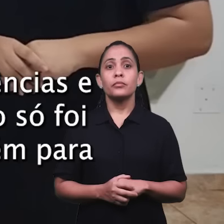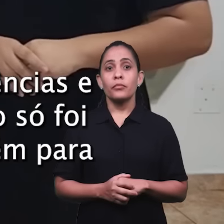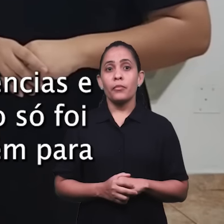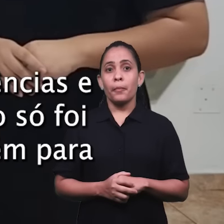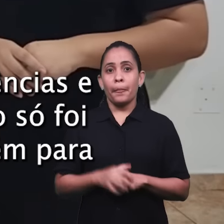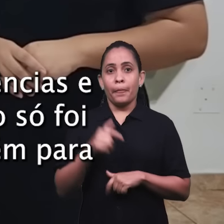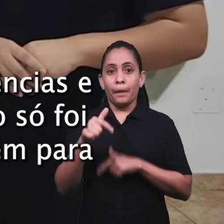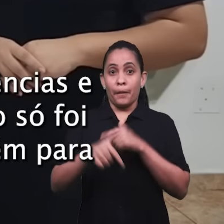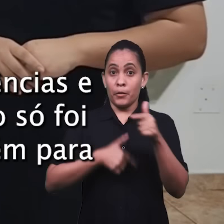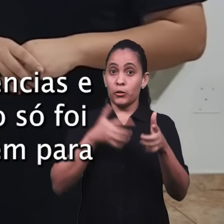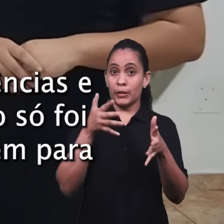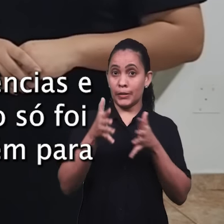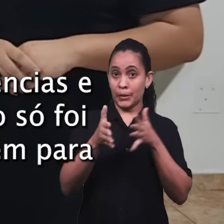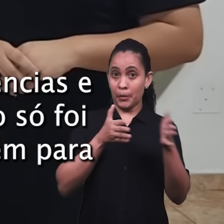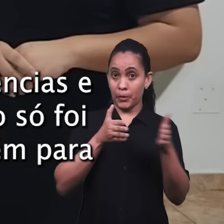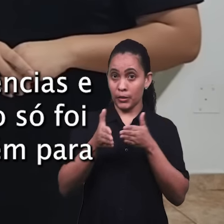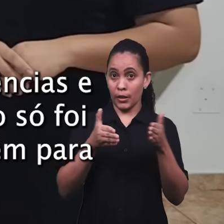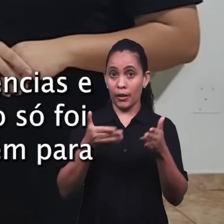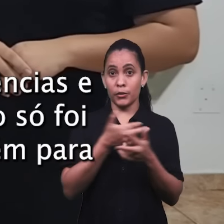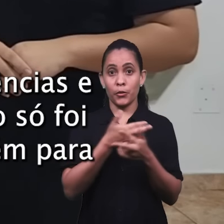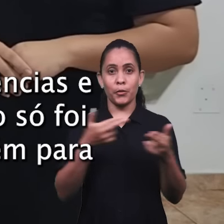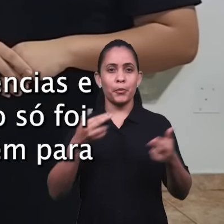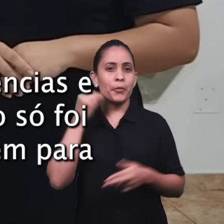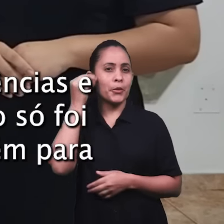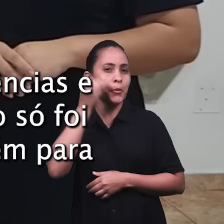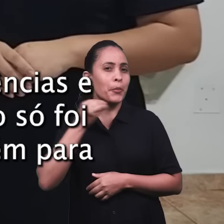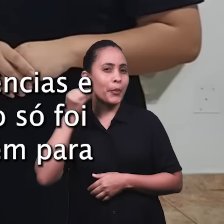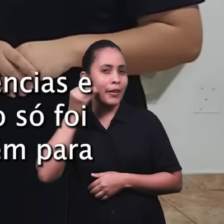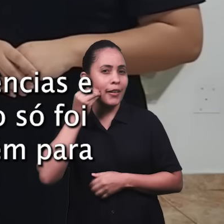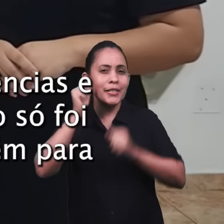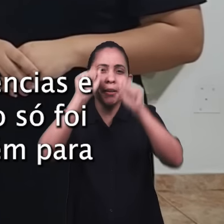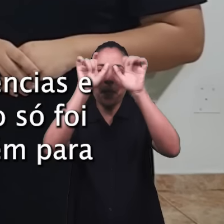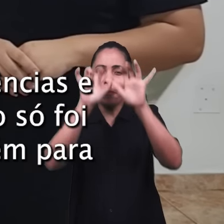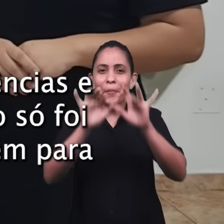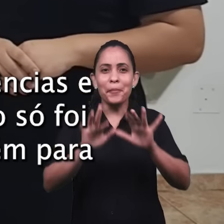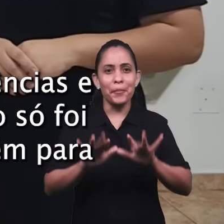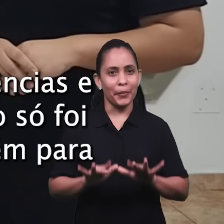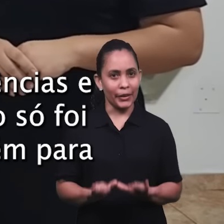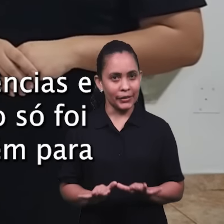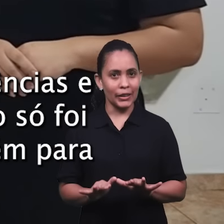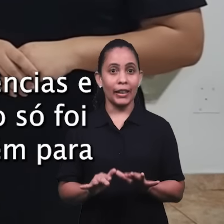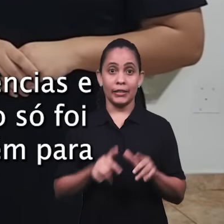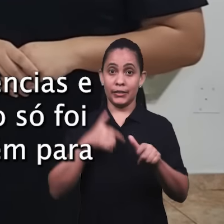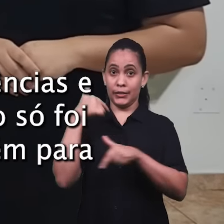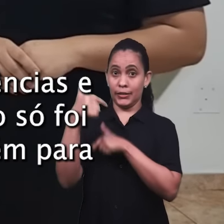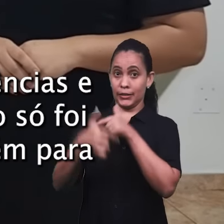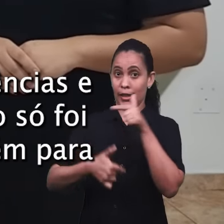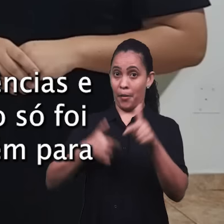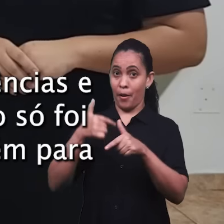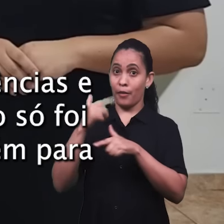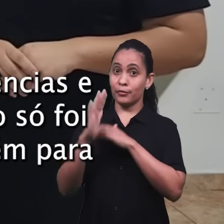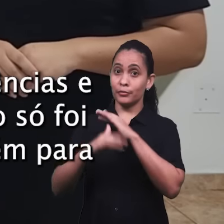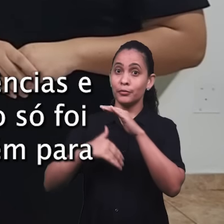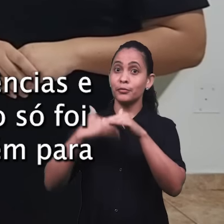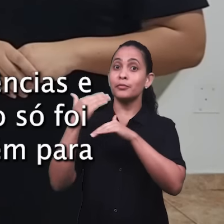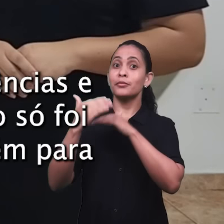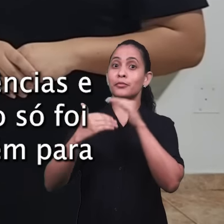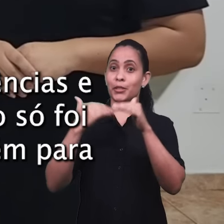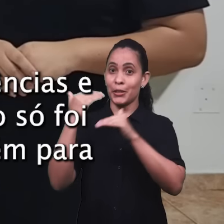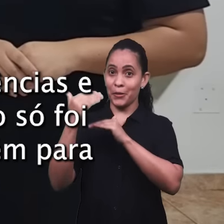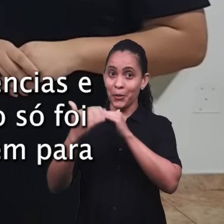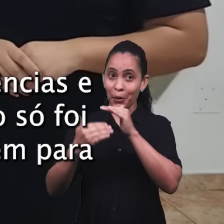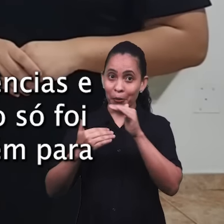El trabajo de asistencia al sordo nos dio muchas bendiciones y muchas experiencias. Este trabajo fue creciendo a medida